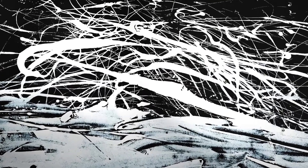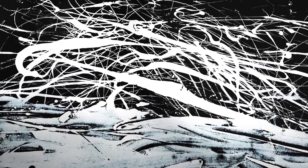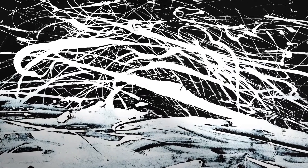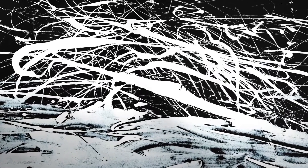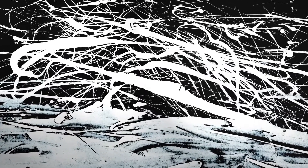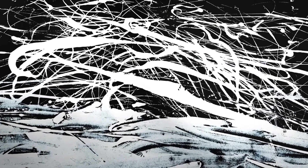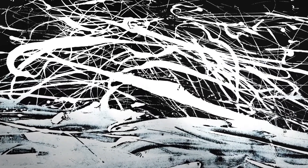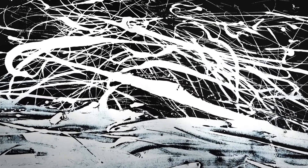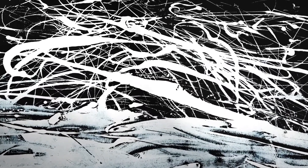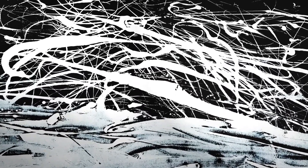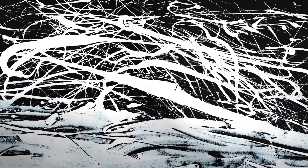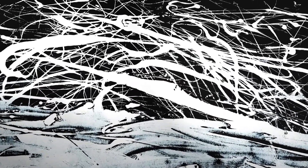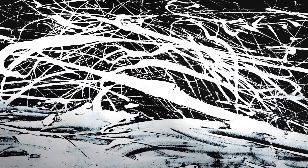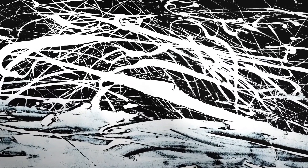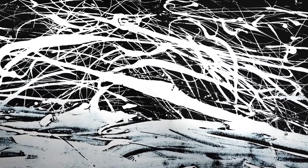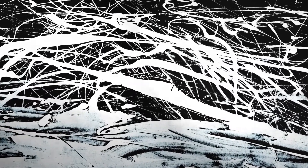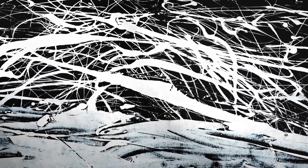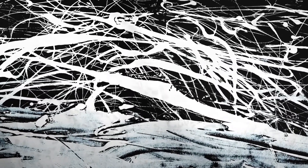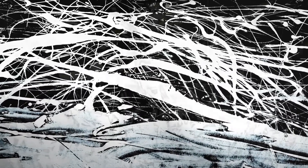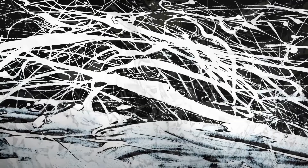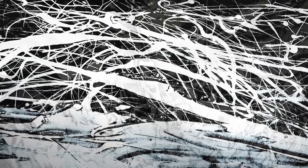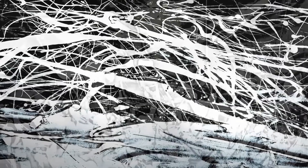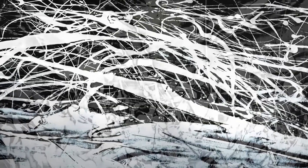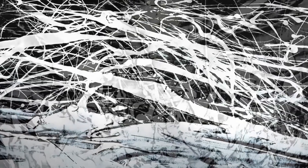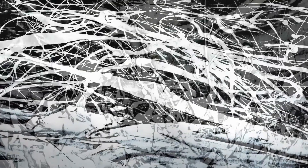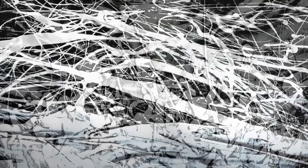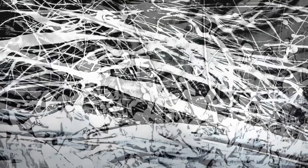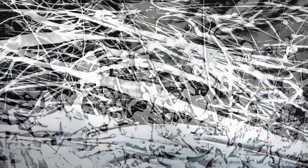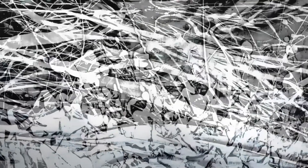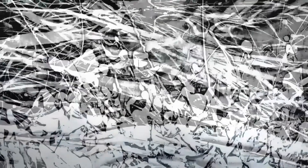sinuosos traços. A chuva cai em pesadas gotas.